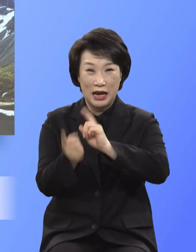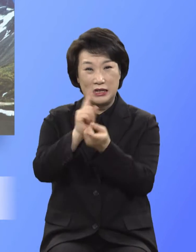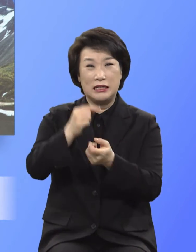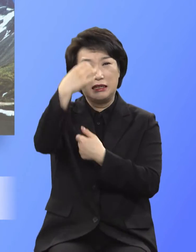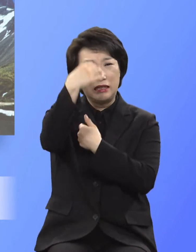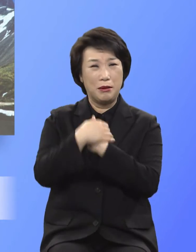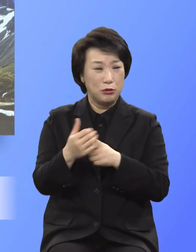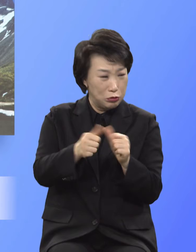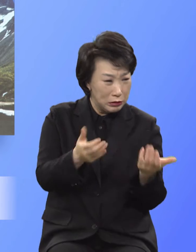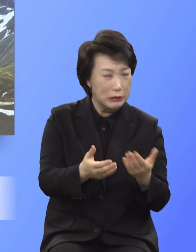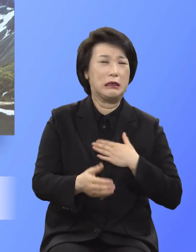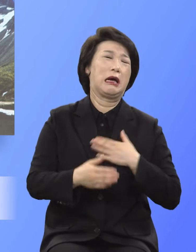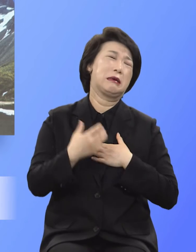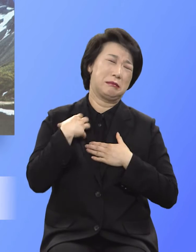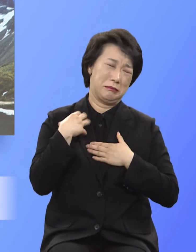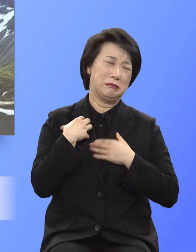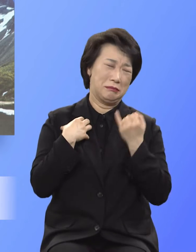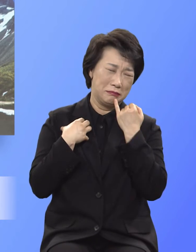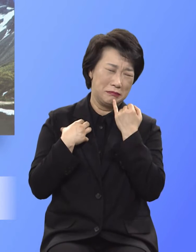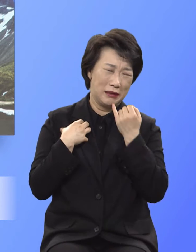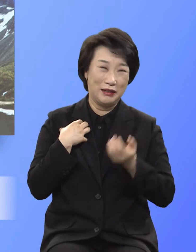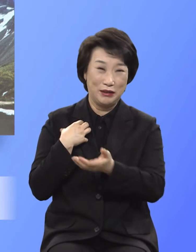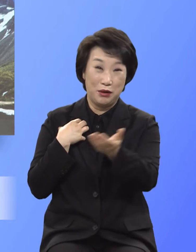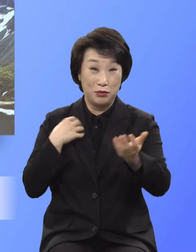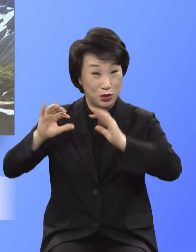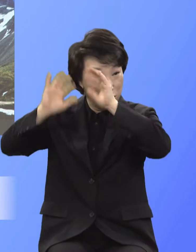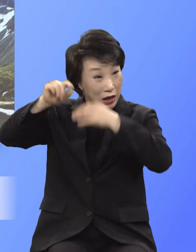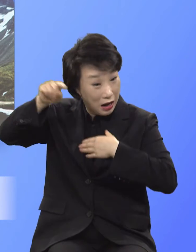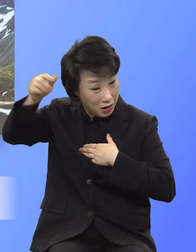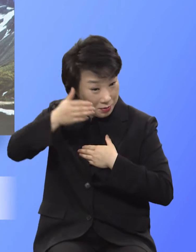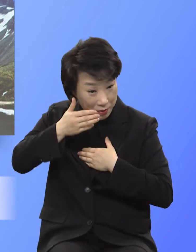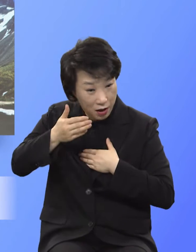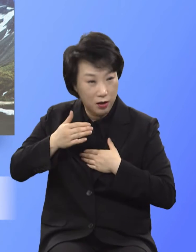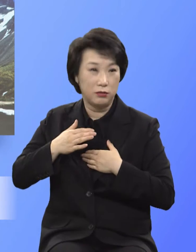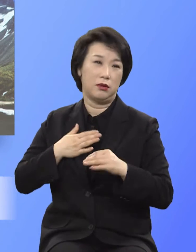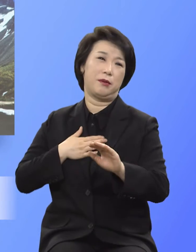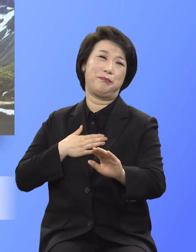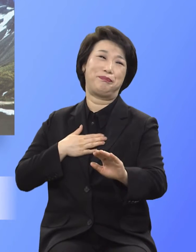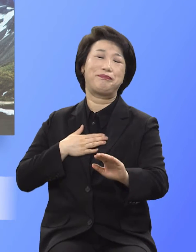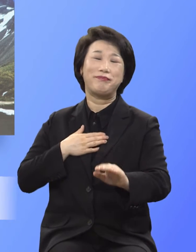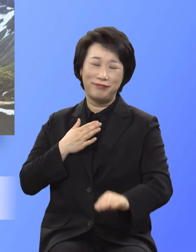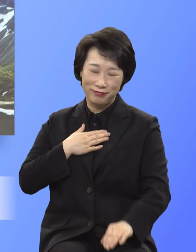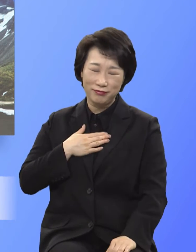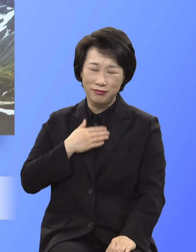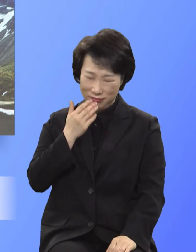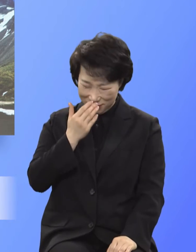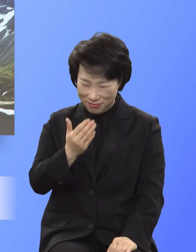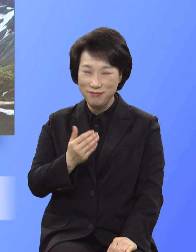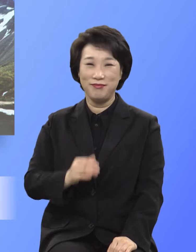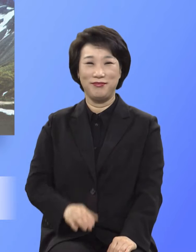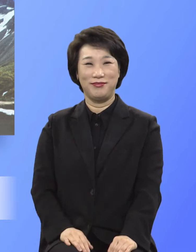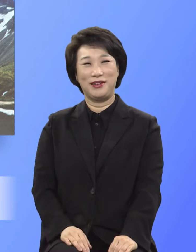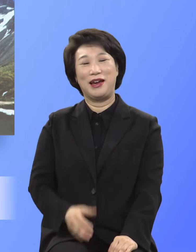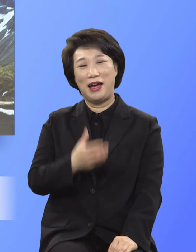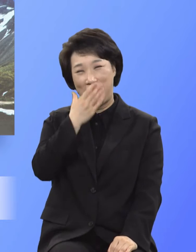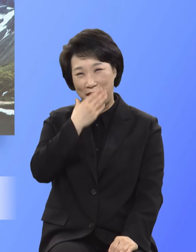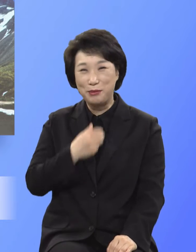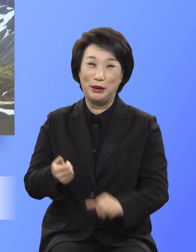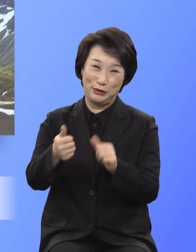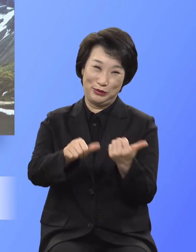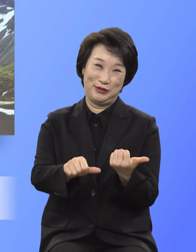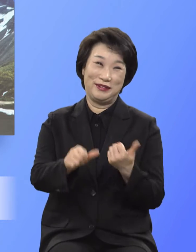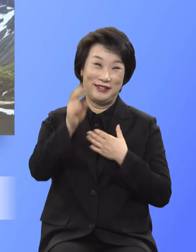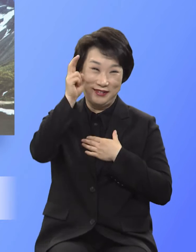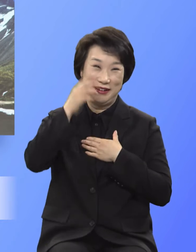대신해서 죽을 일이 있으면 내가 죽어서 여러분이 천국 간다면 얼마나 여러분이 행복한